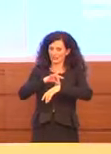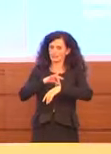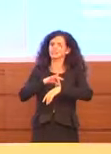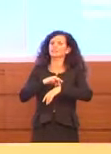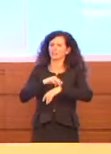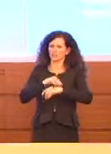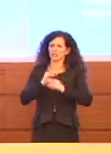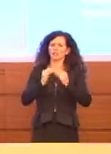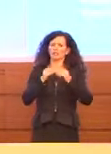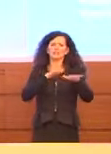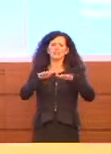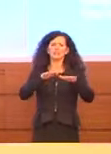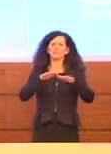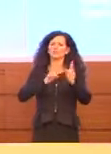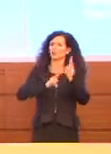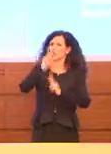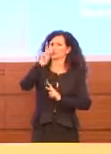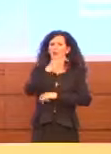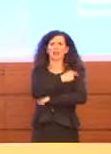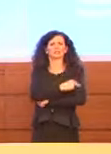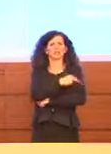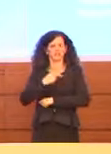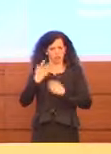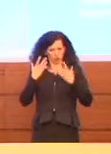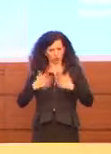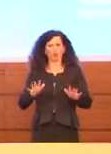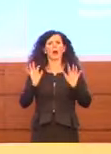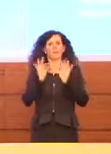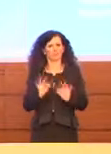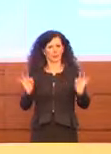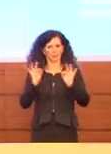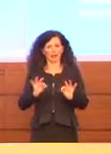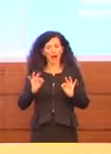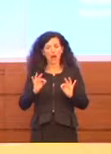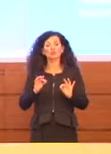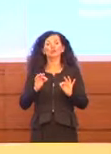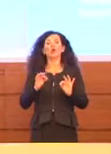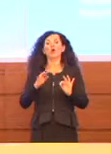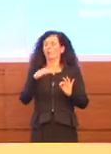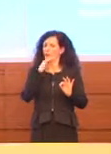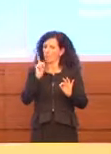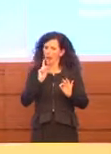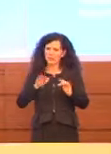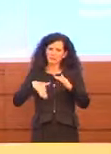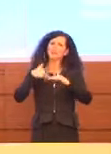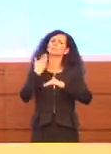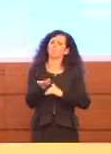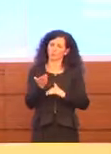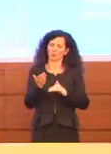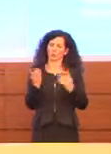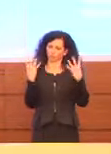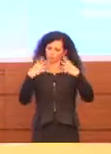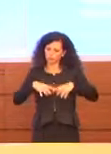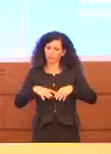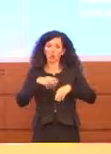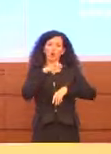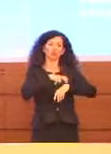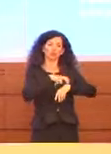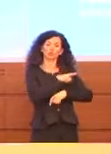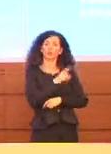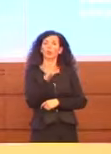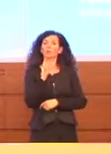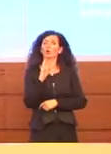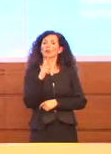attrezzato e si sta attrezzando ancora di più il dottor borrelli si riferiva alla medicina territoriale e la medicina territoriale